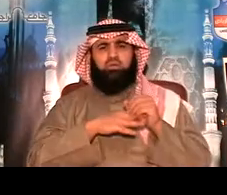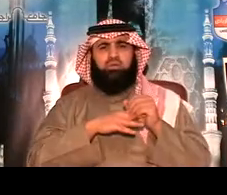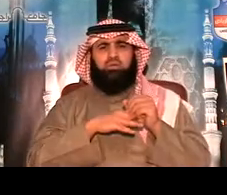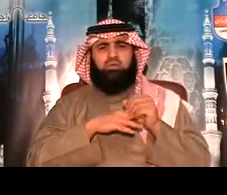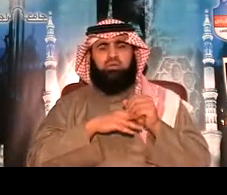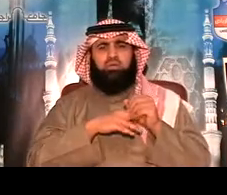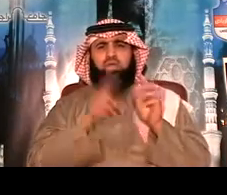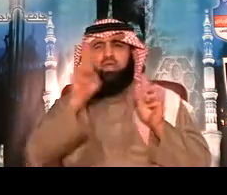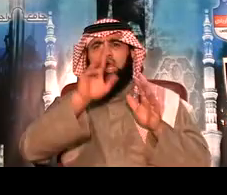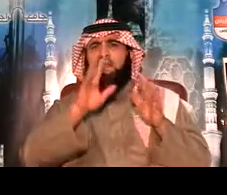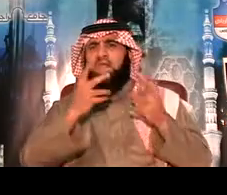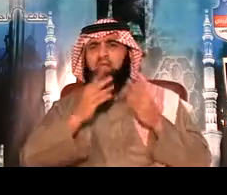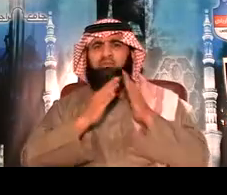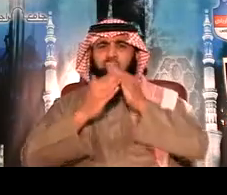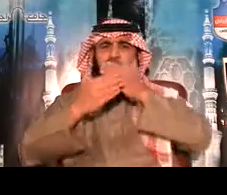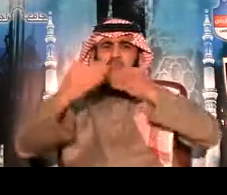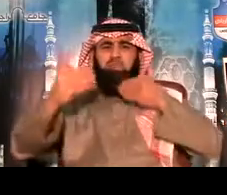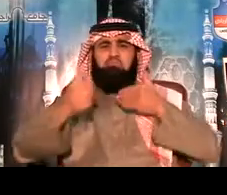وكيف نتقيه وهو أخفى من